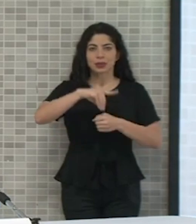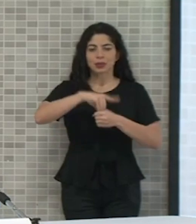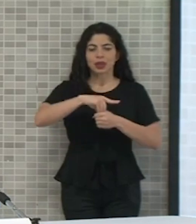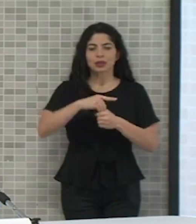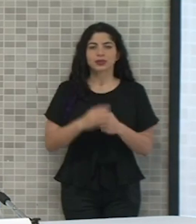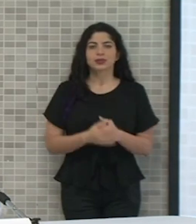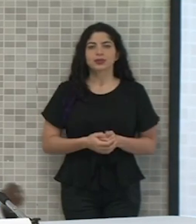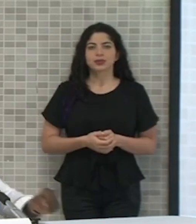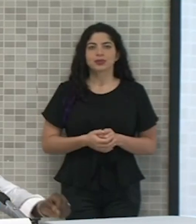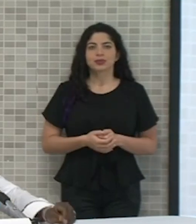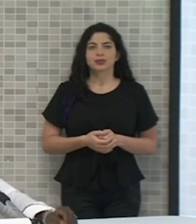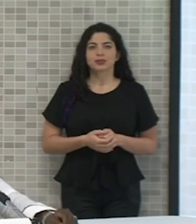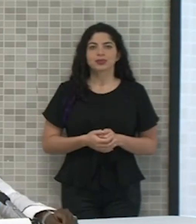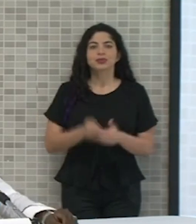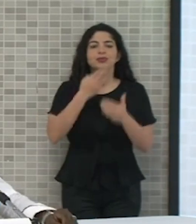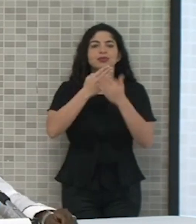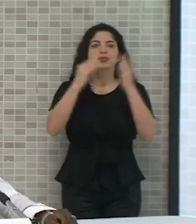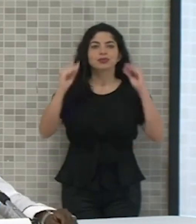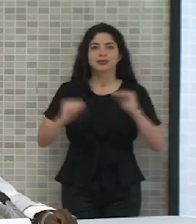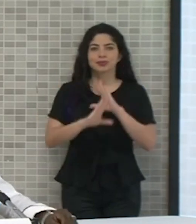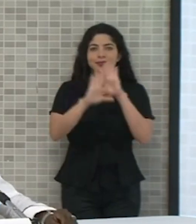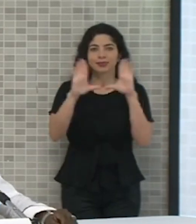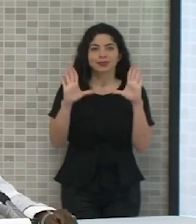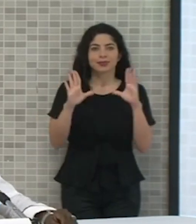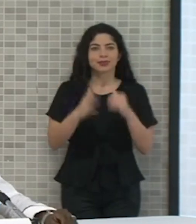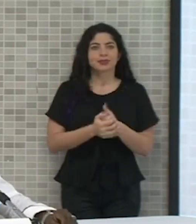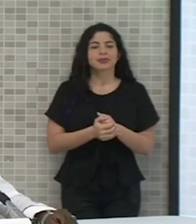paz. Buenos días,